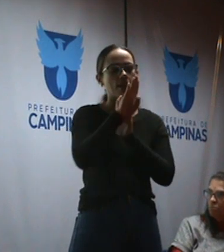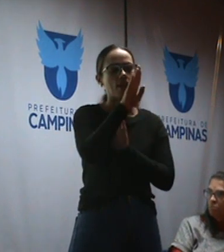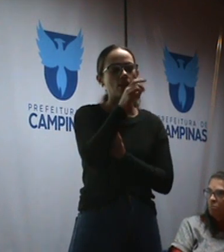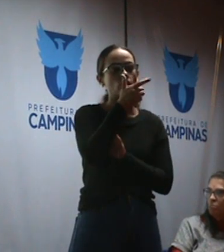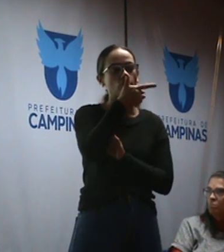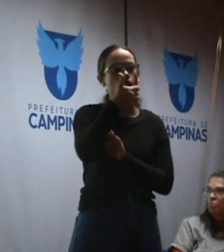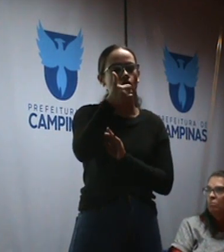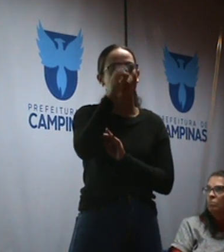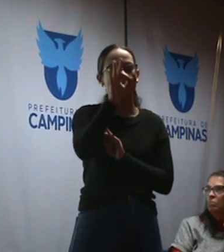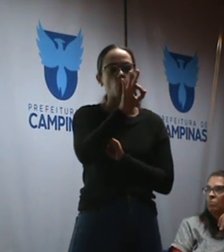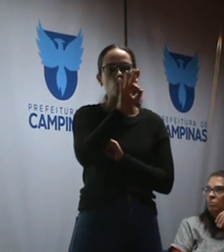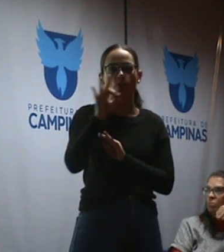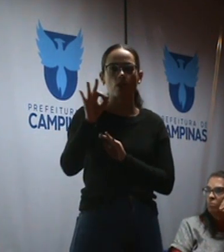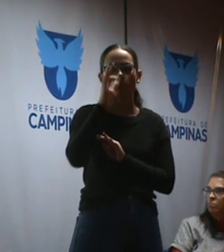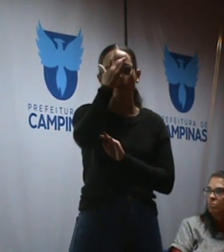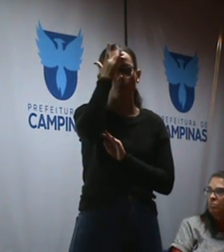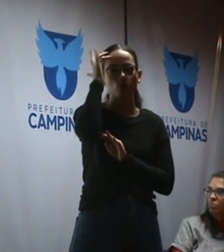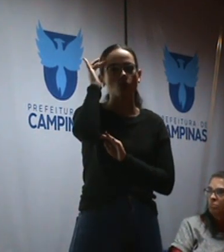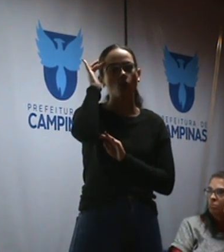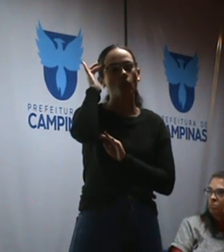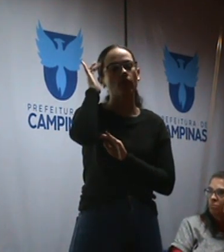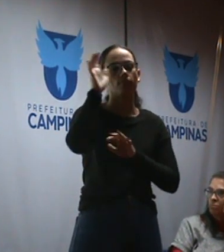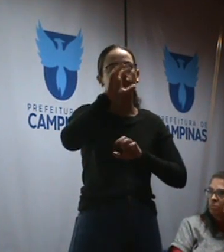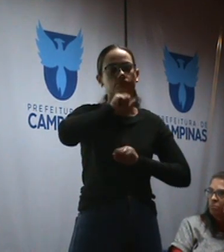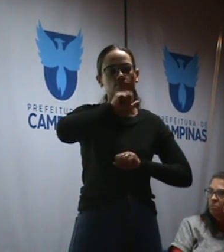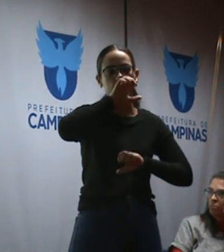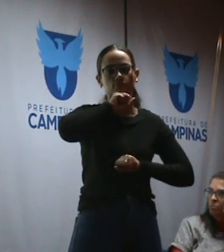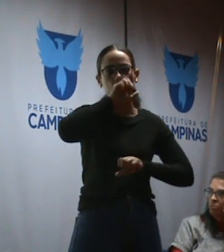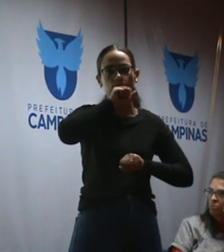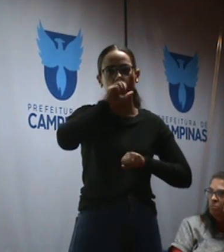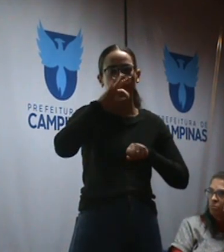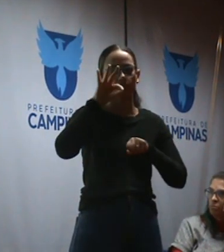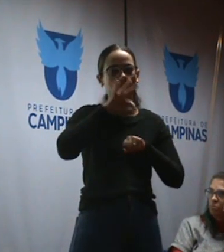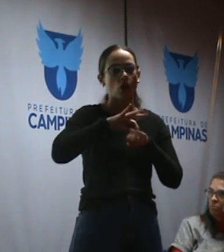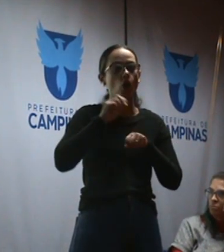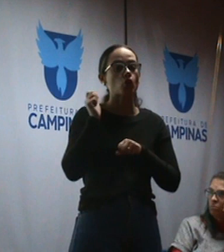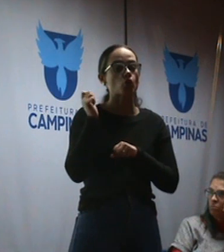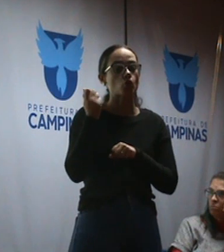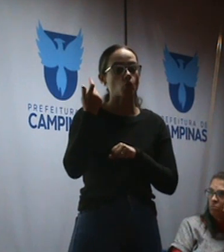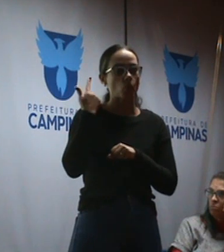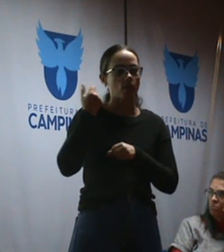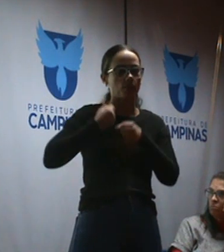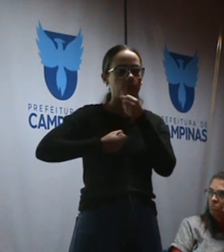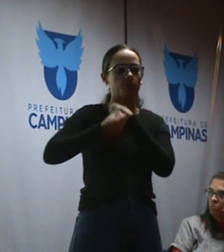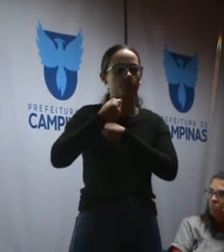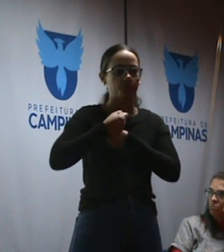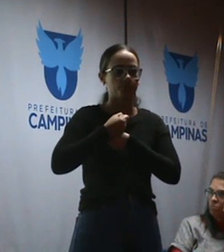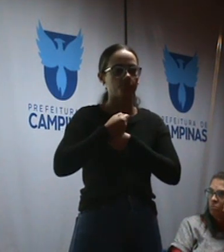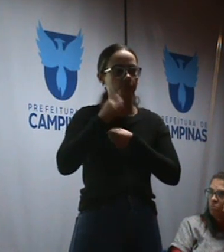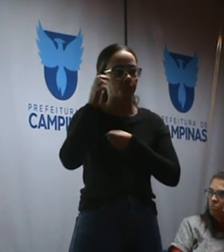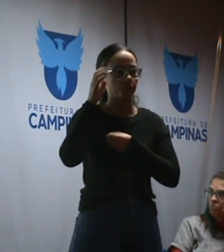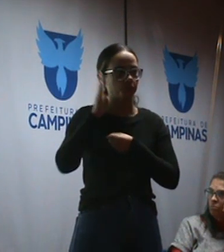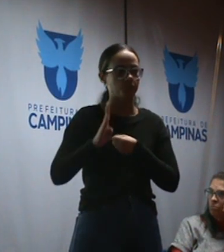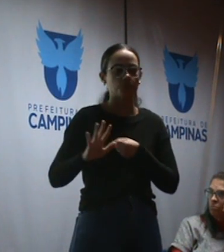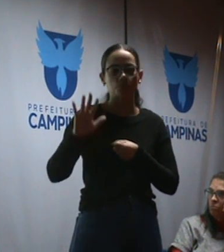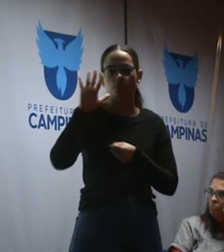21% de casos a mais de dengue do que o ano passado no país, tá?